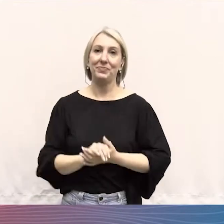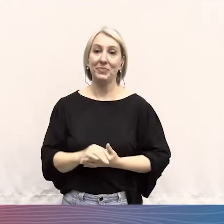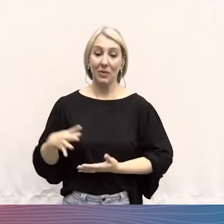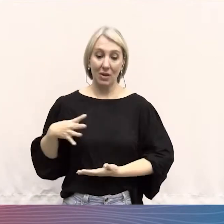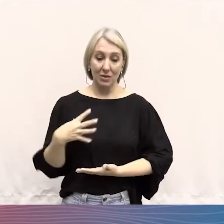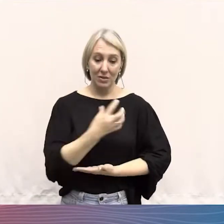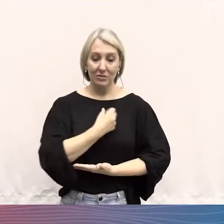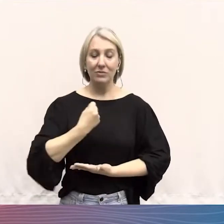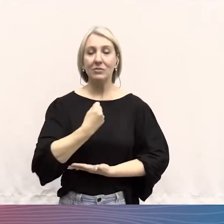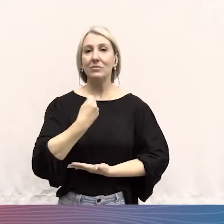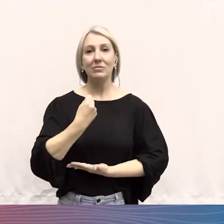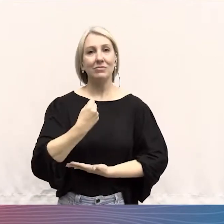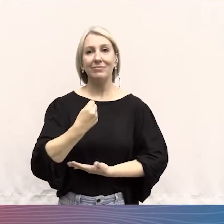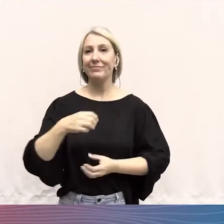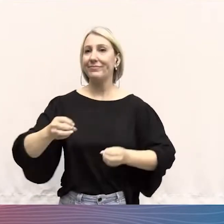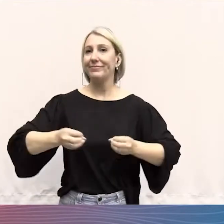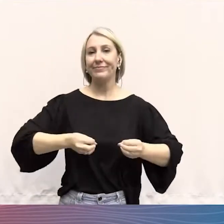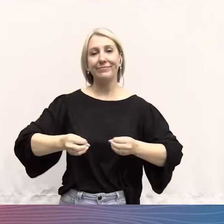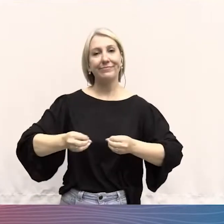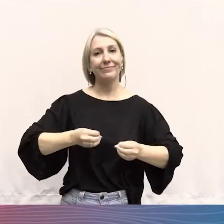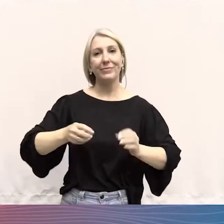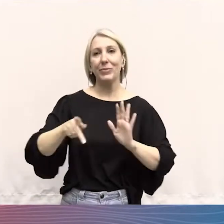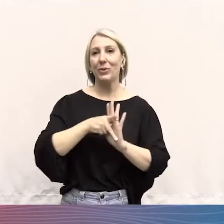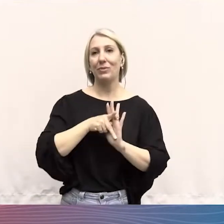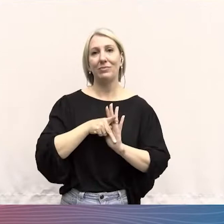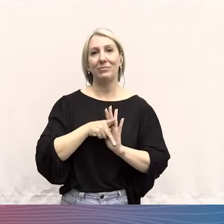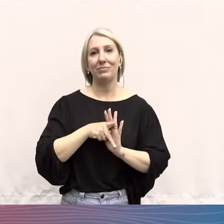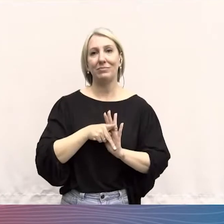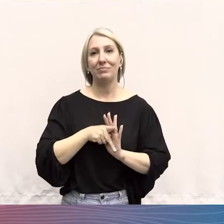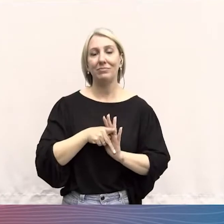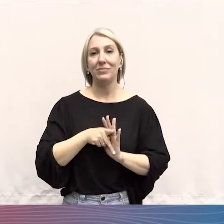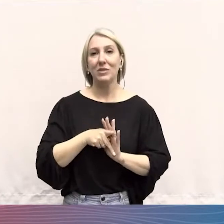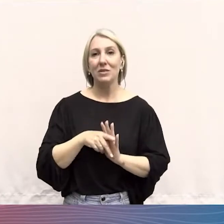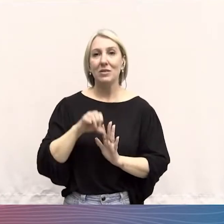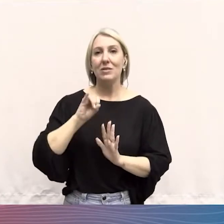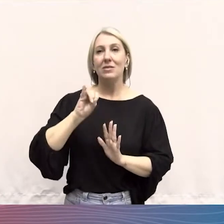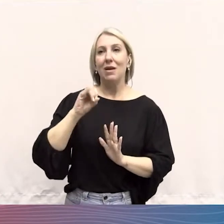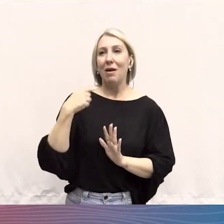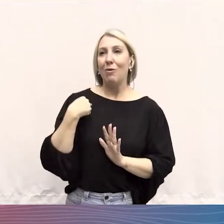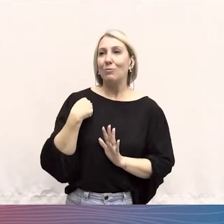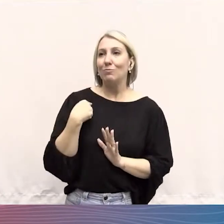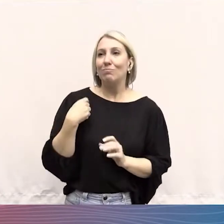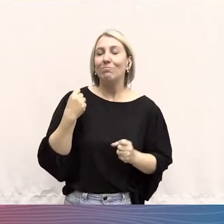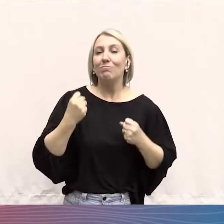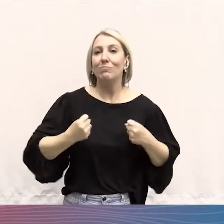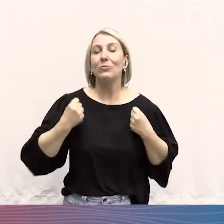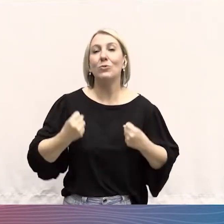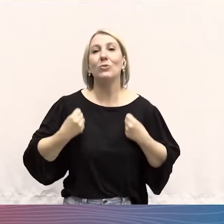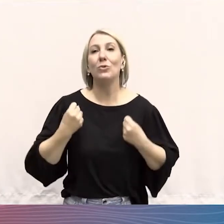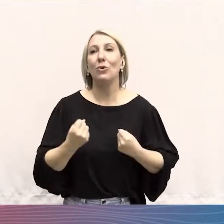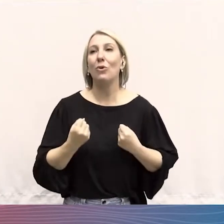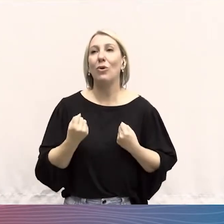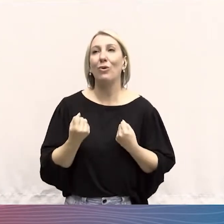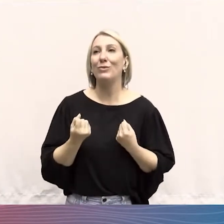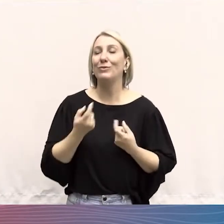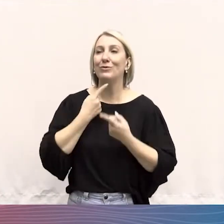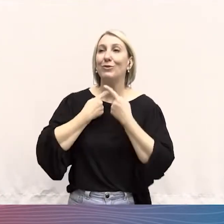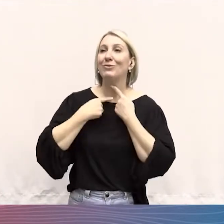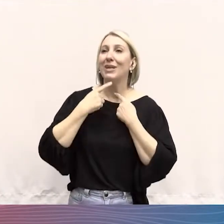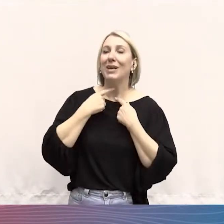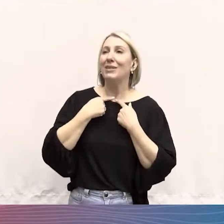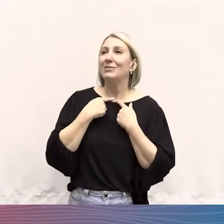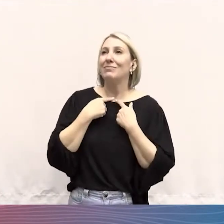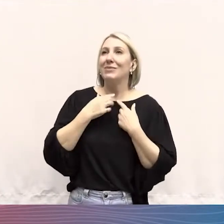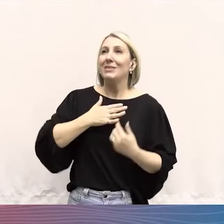obras, não é quanto que você corre ou você deixa de correr, não é porque você quer agradar a Deus, não